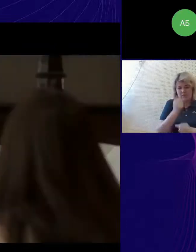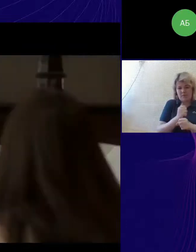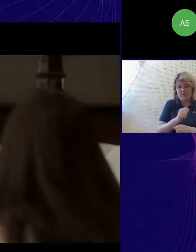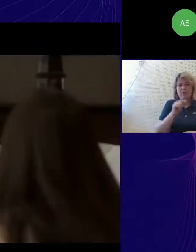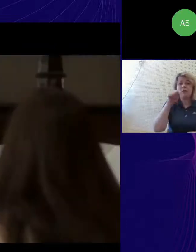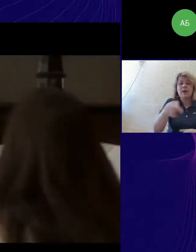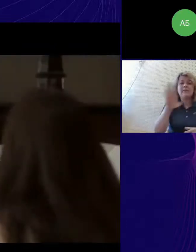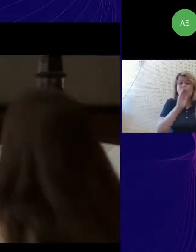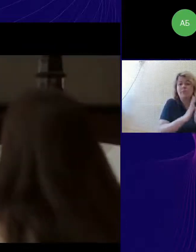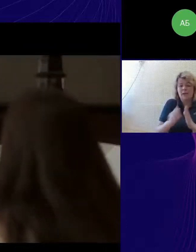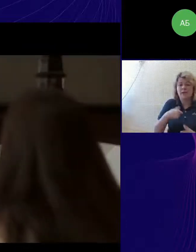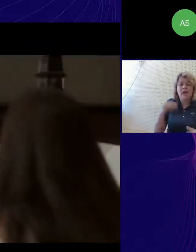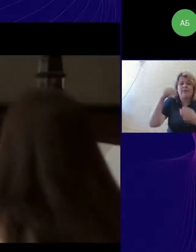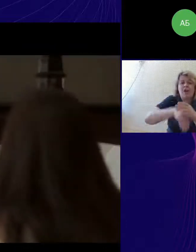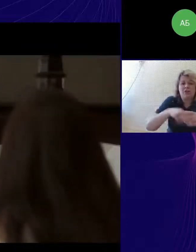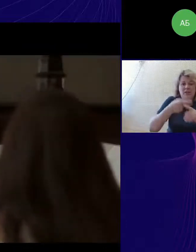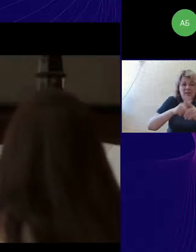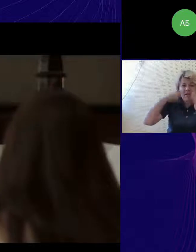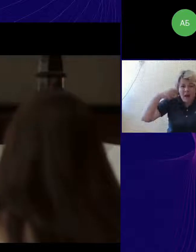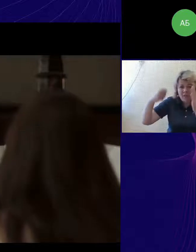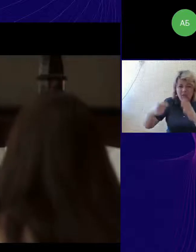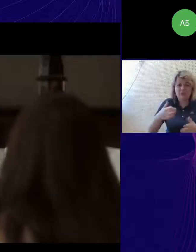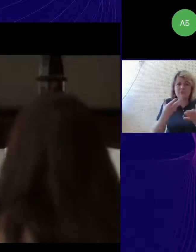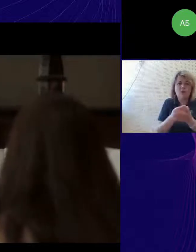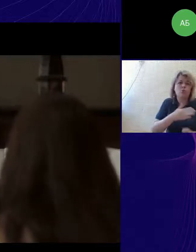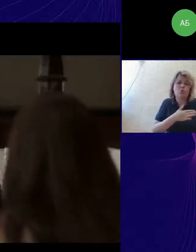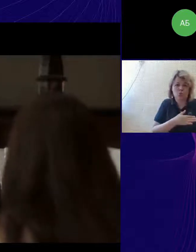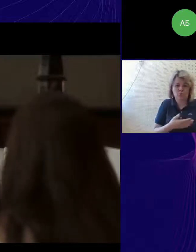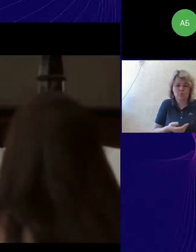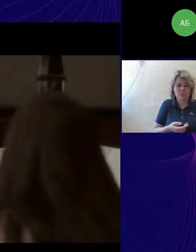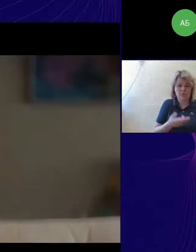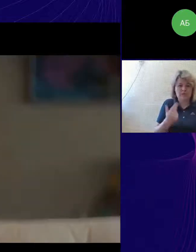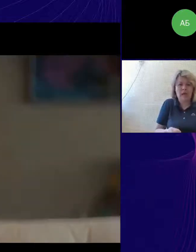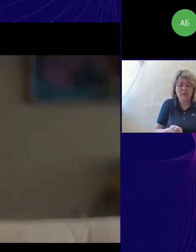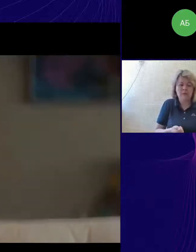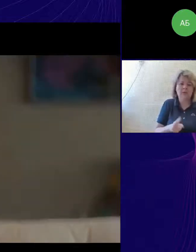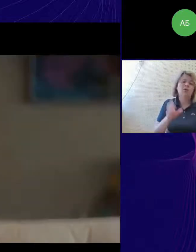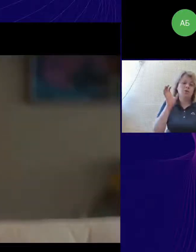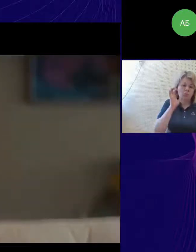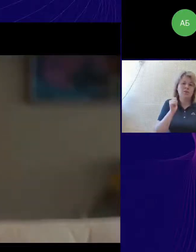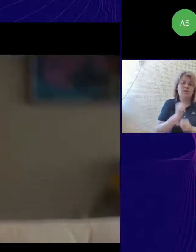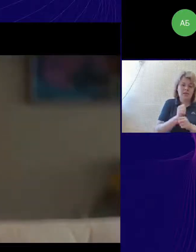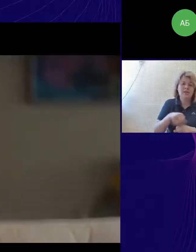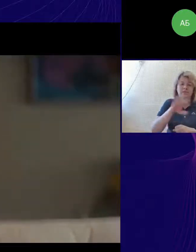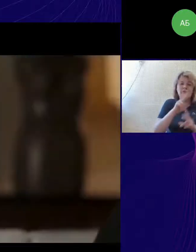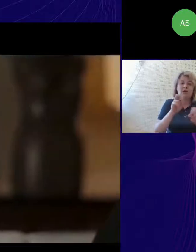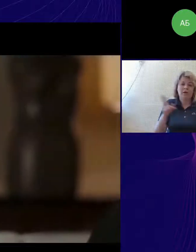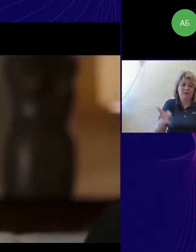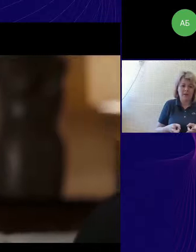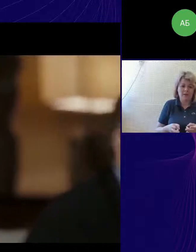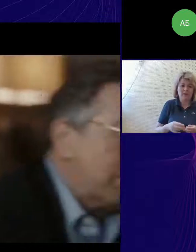Да? Слушай, да. Сделай все как надо, ладно? А по-твоему, у меня сделай все не как так, надо, да? Как надо. У него есть окончательный